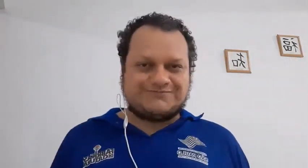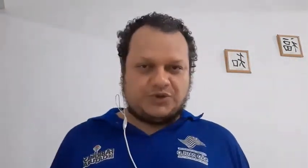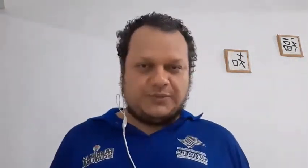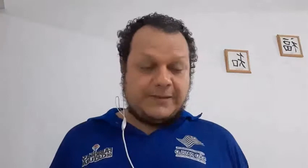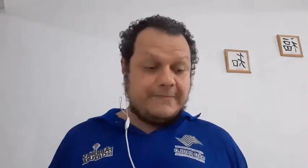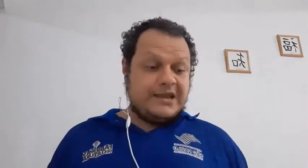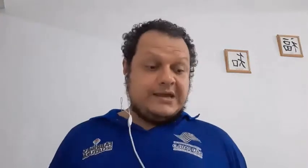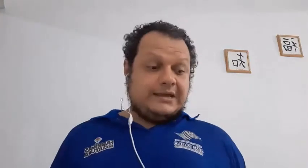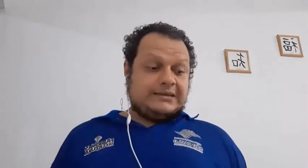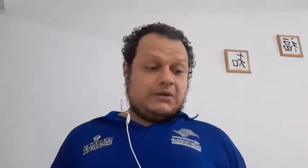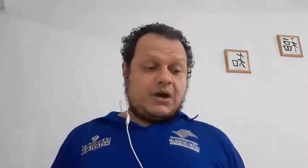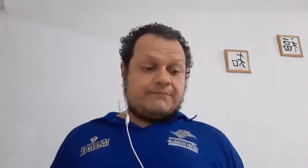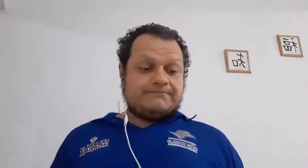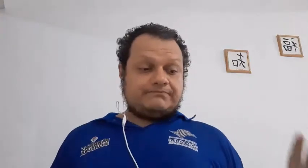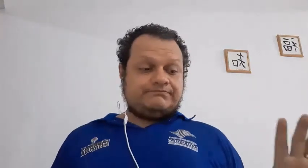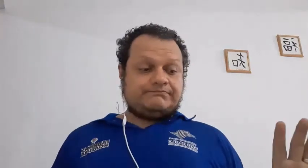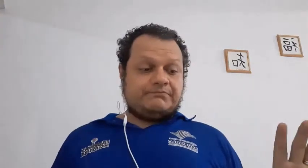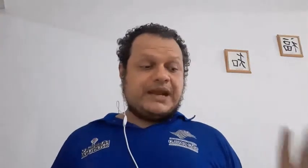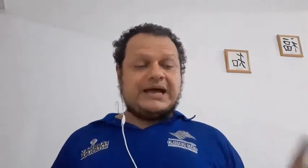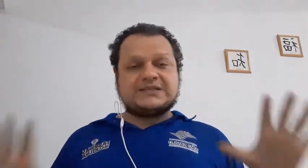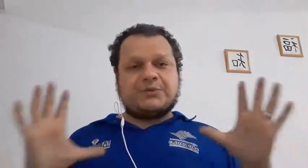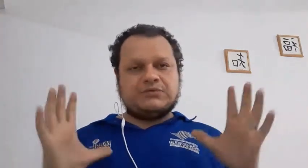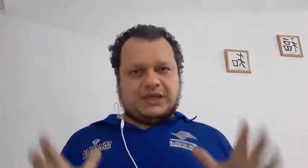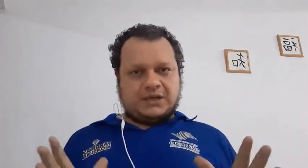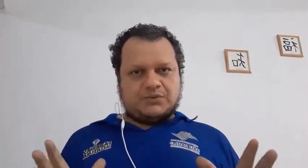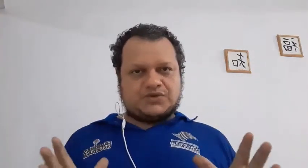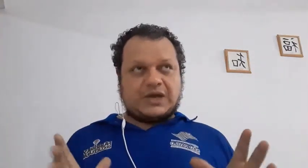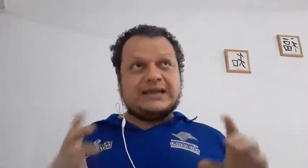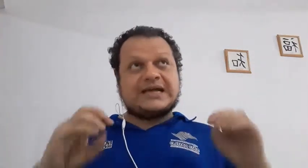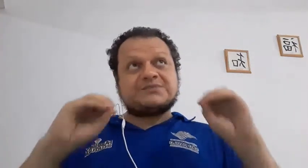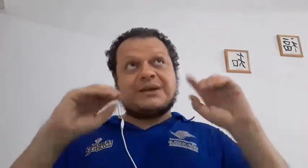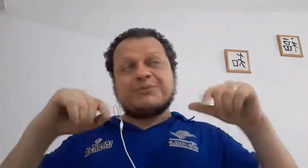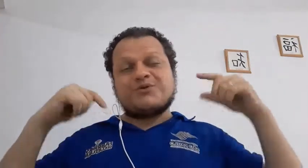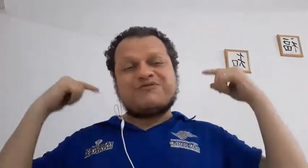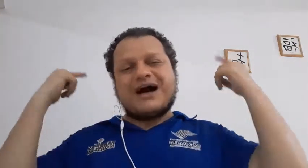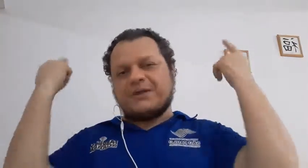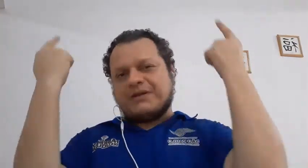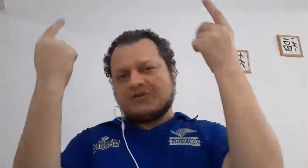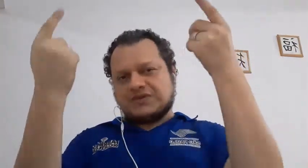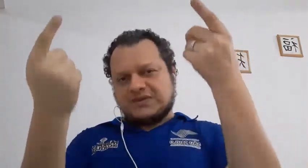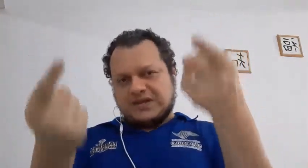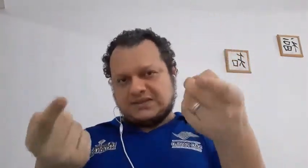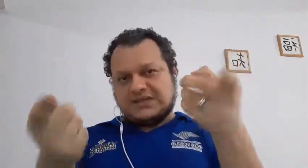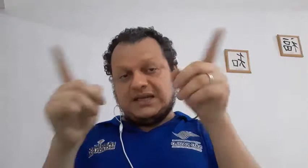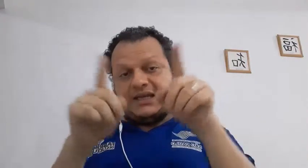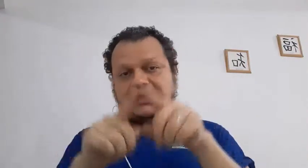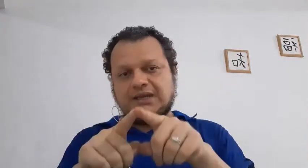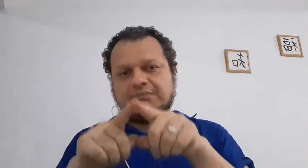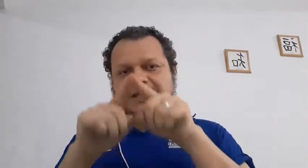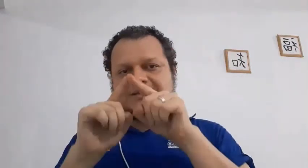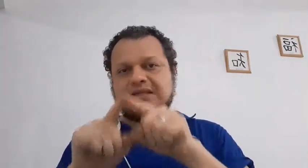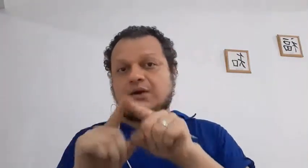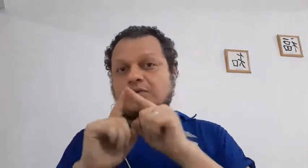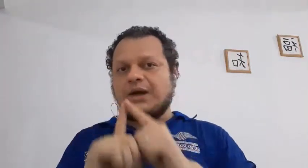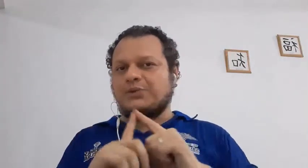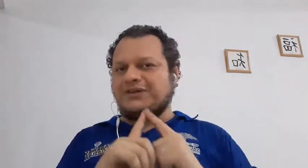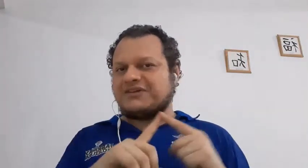bem? Então, ó. Para respondermos, aliás, para provar para vocês que Libras não é